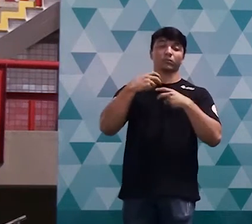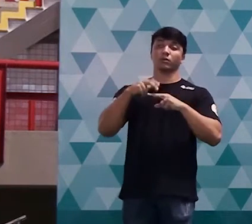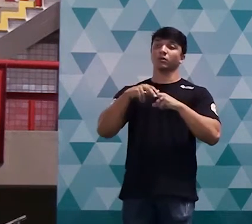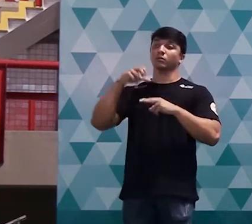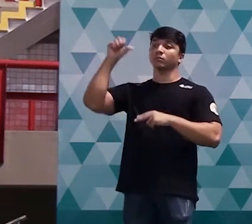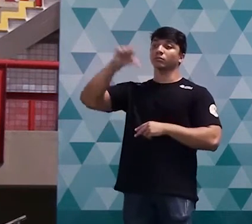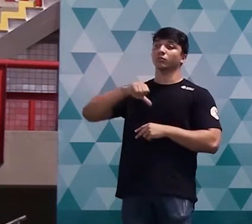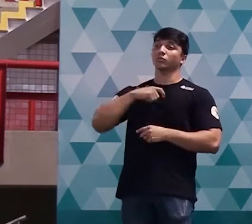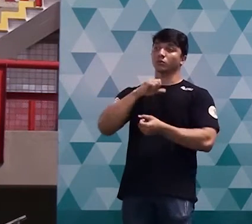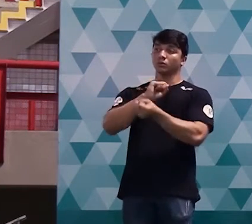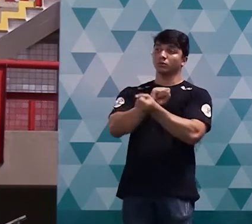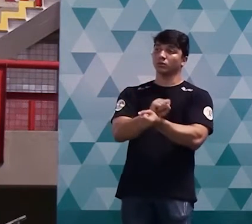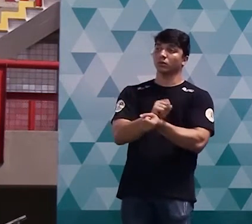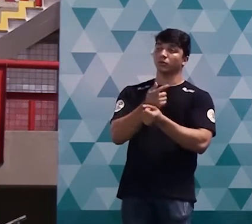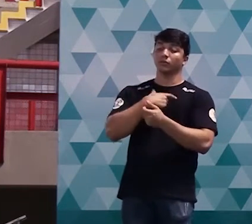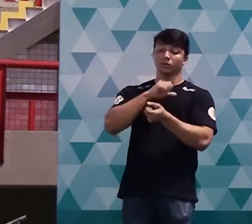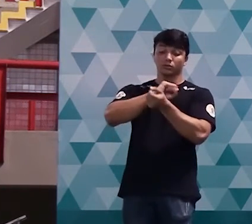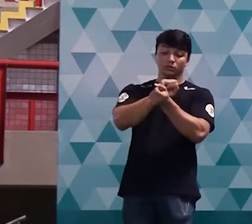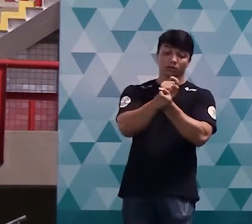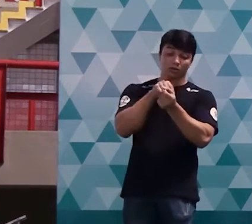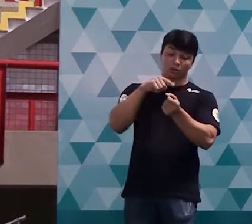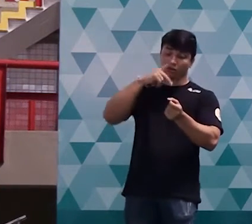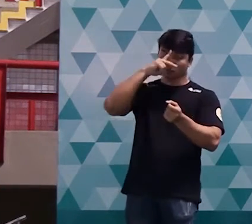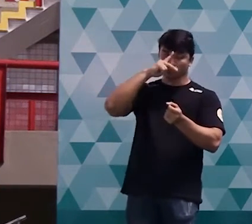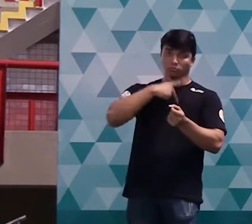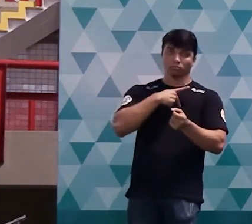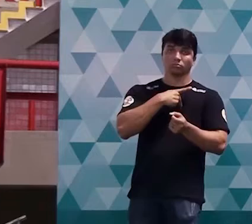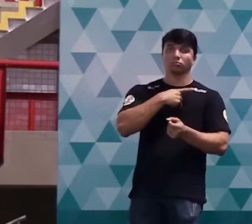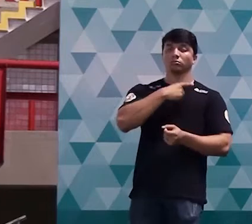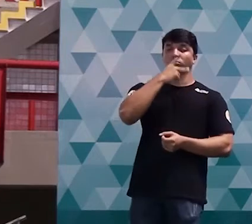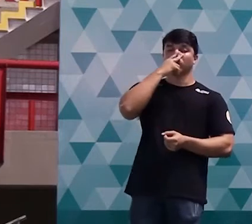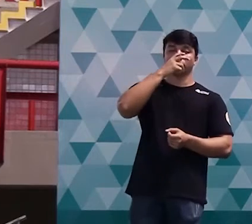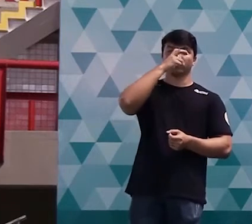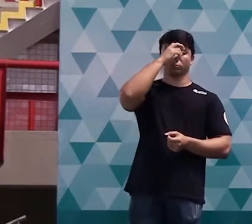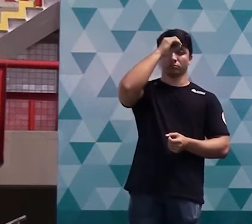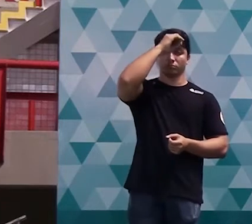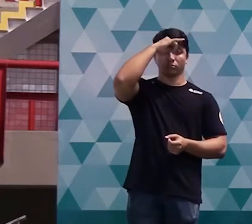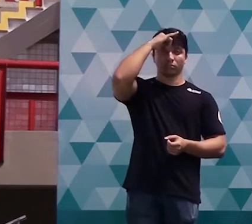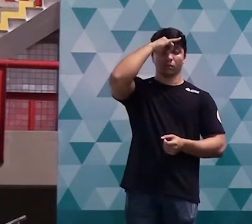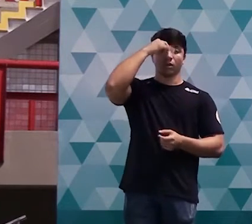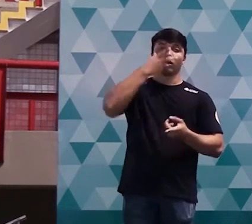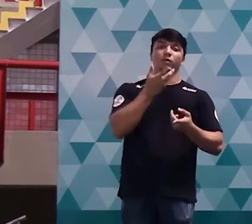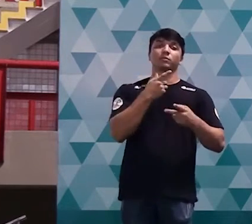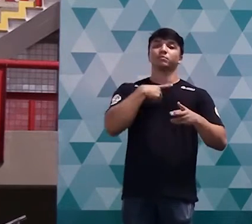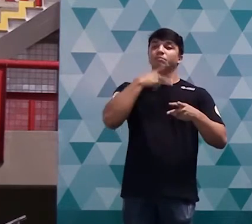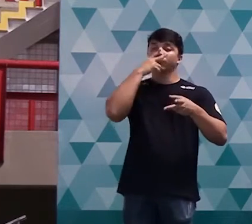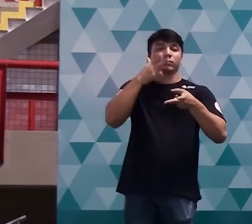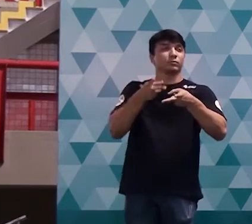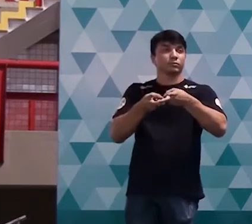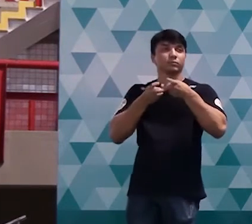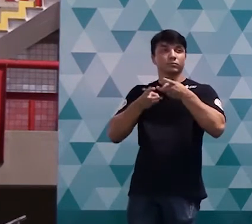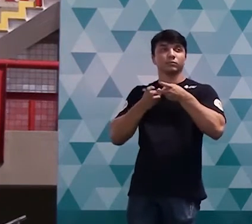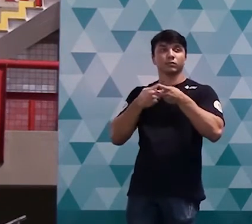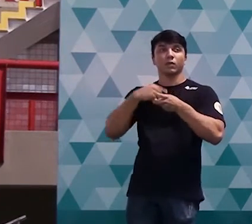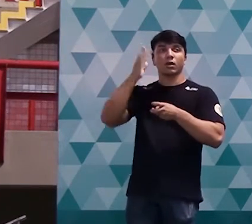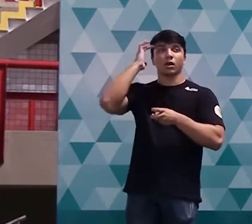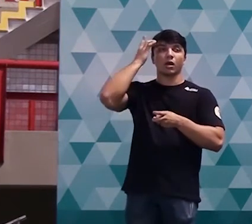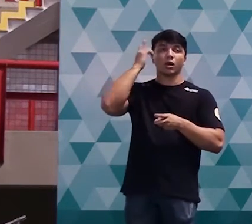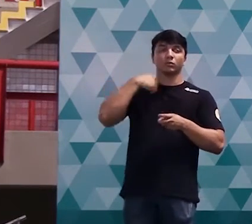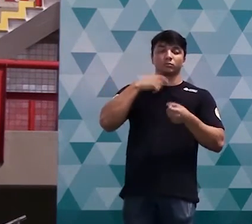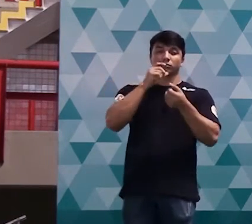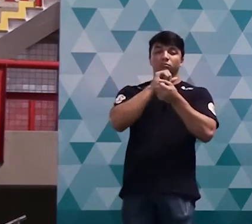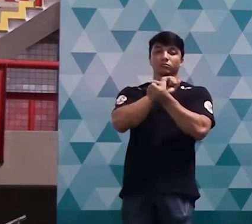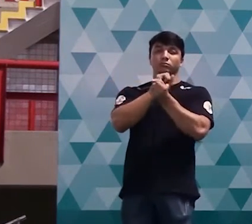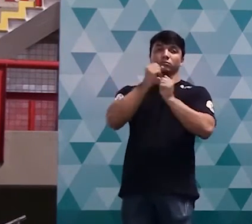pior escravo é o escravo da própria ignorância. Quando a gente percebe, quando a gente acha que é